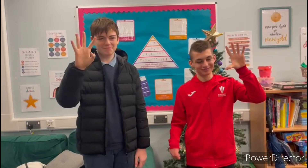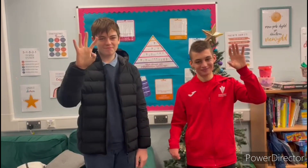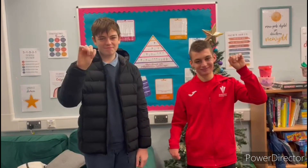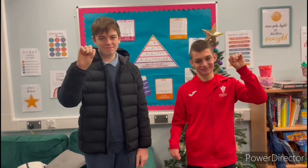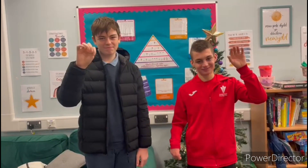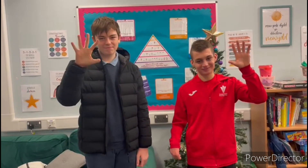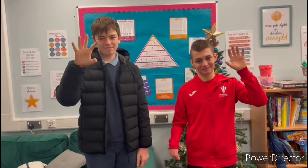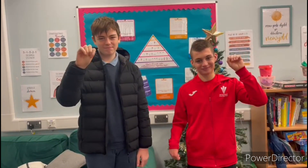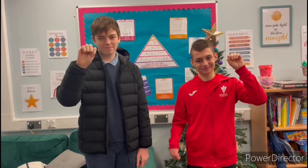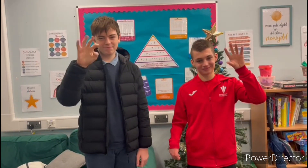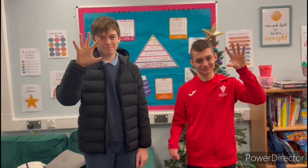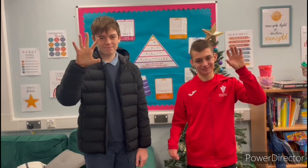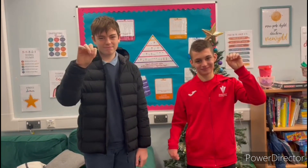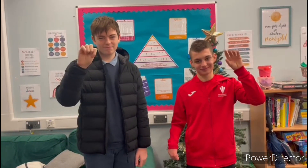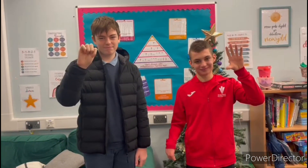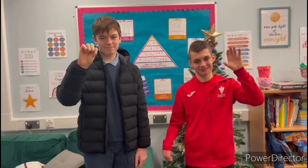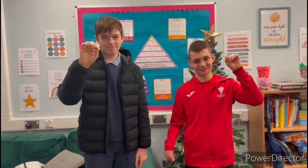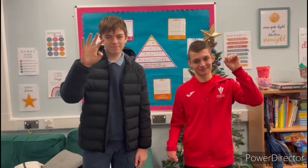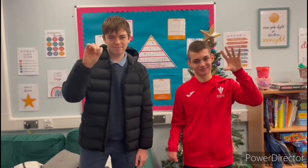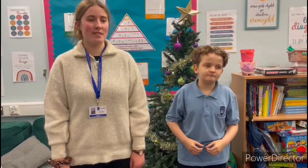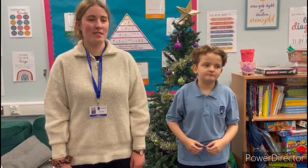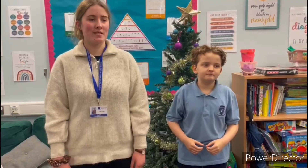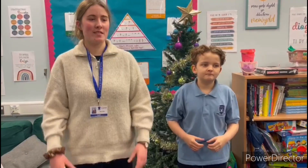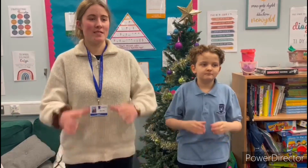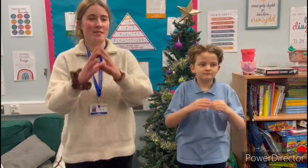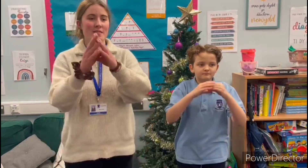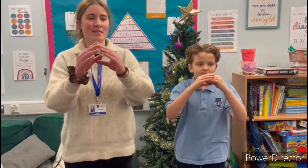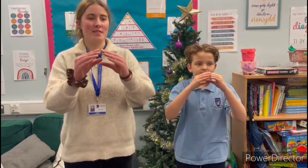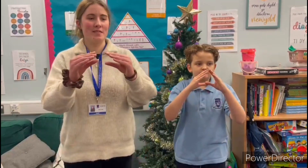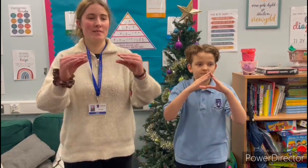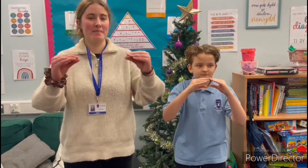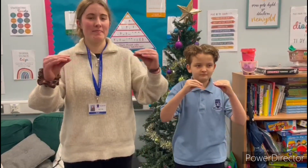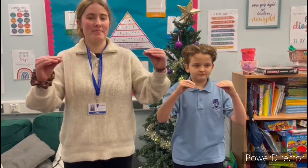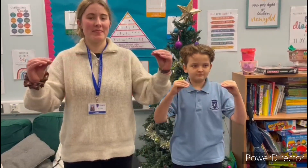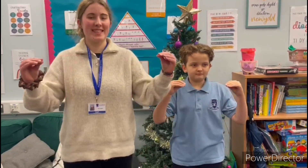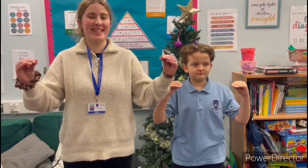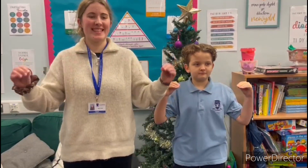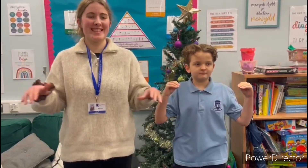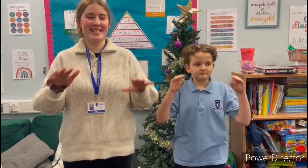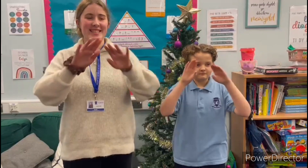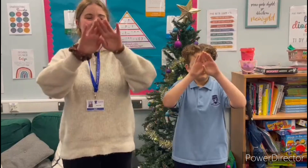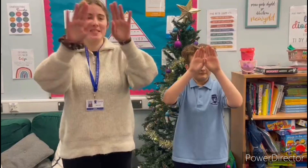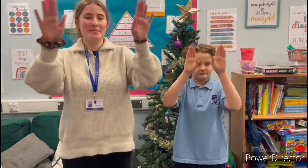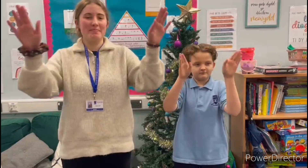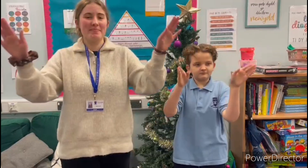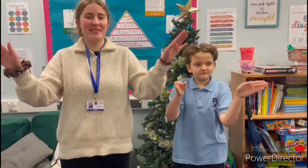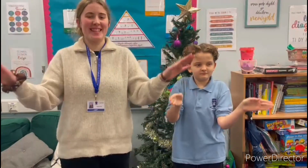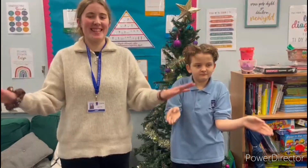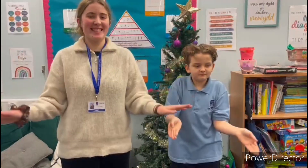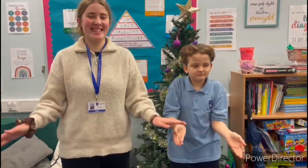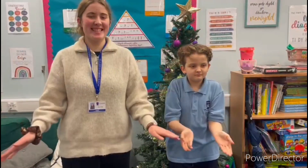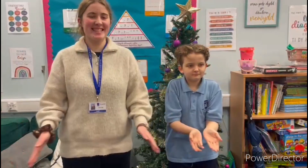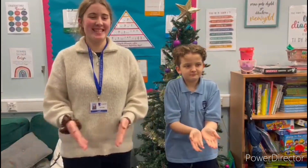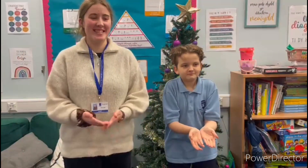'n disgleirio'n tan Fod ei hedwch dros y byd